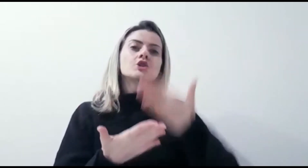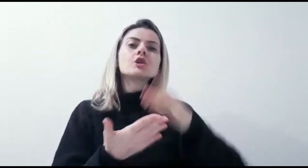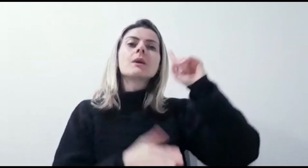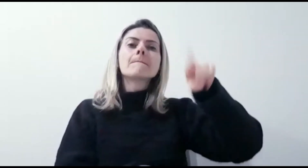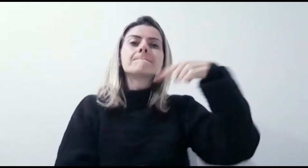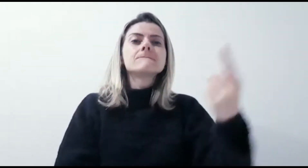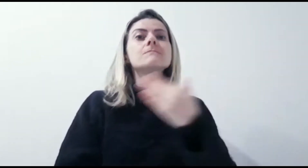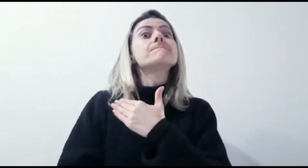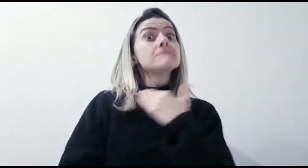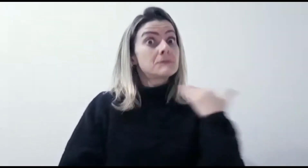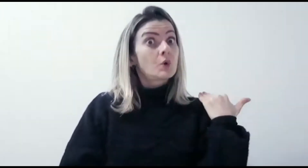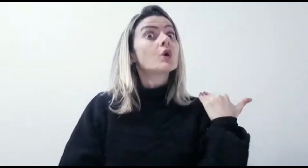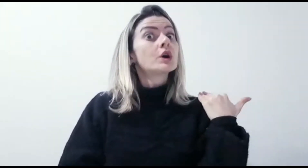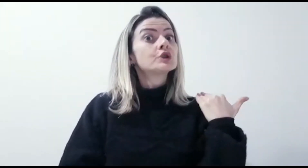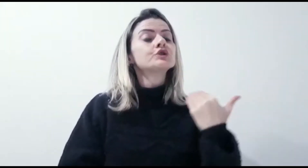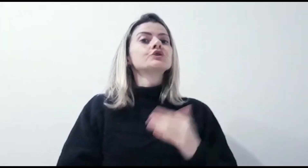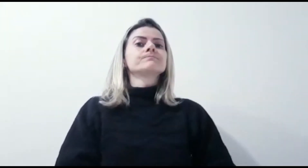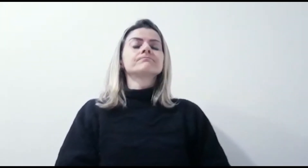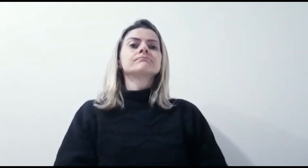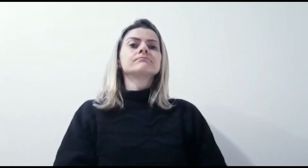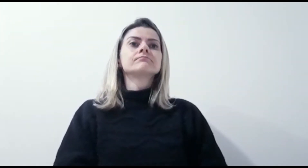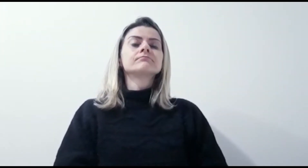Bom, e também acredita na vida após a morte,